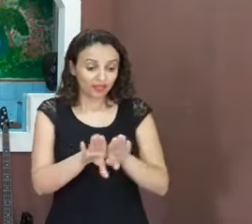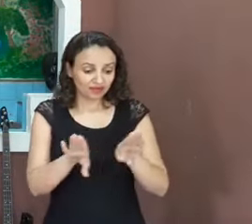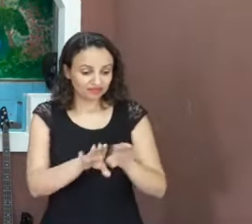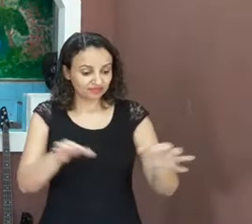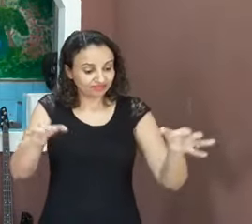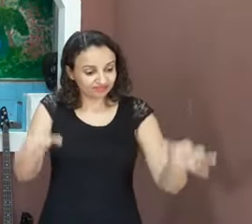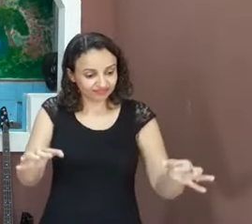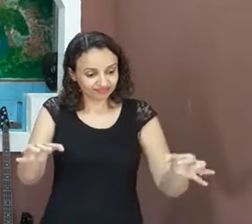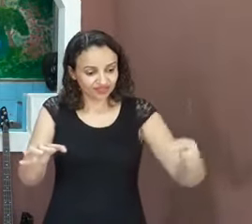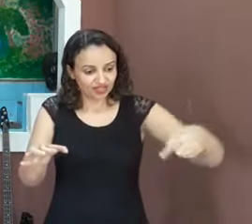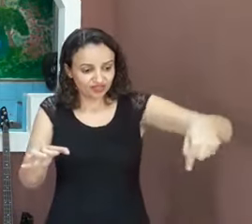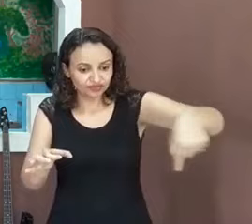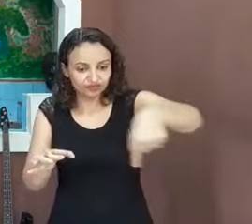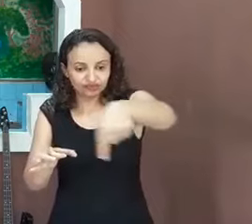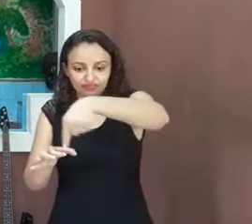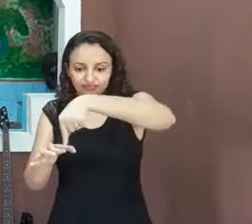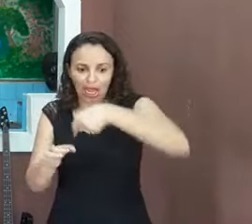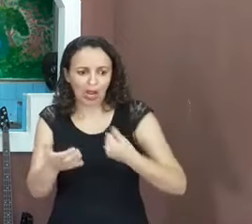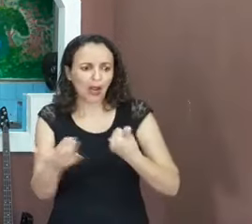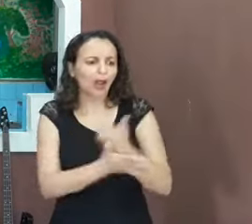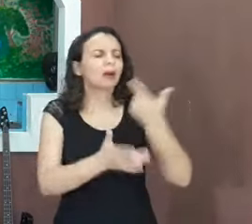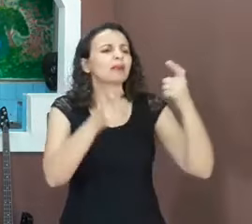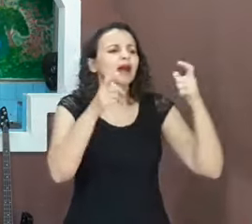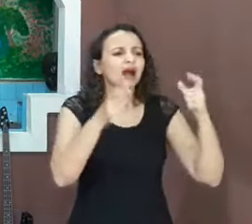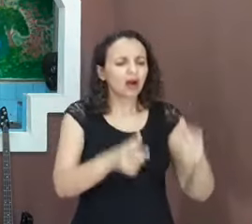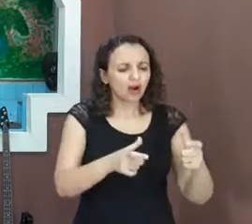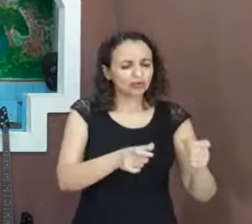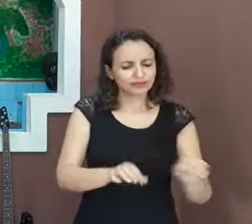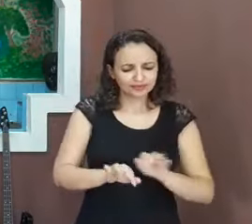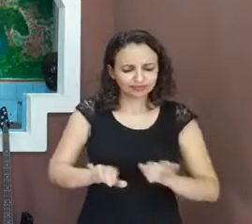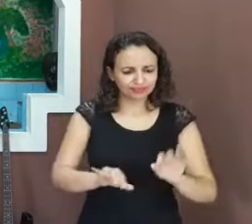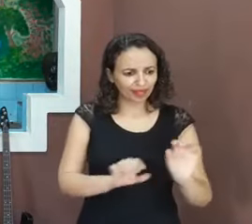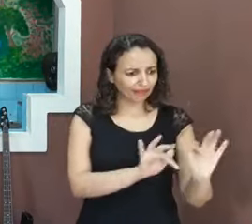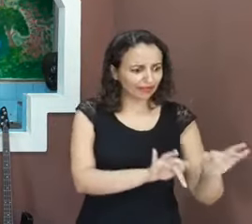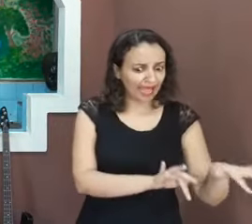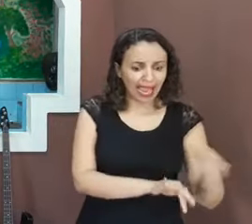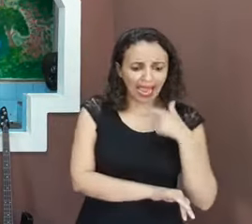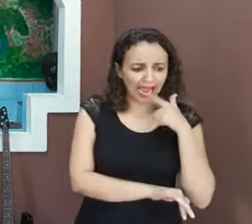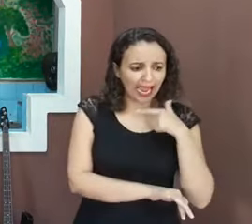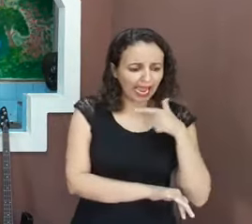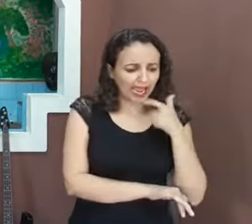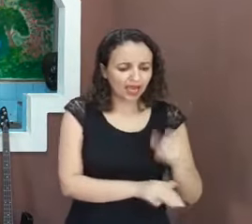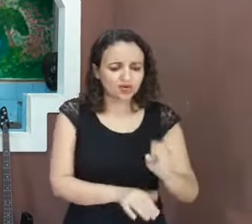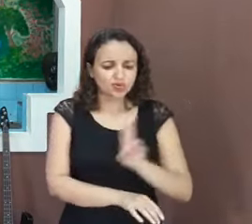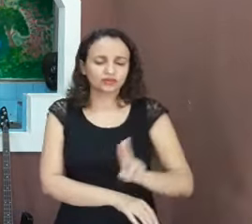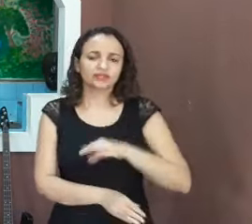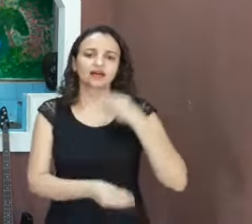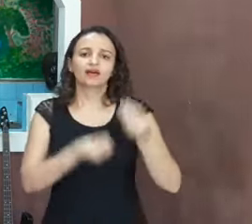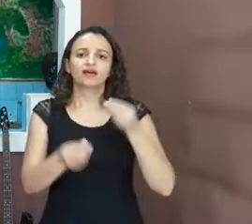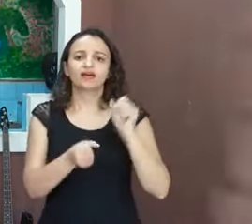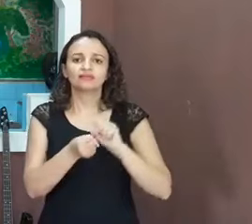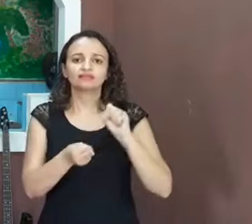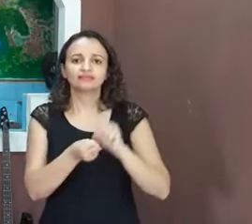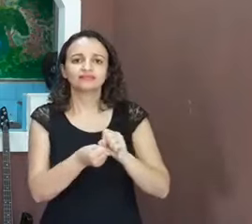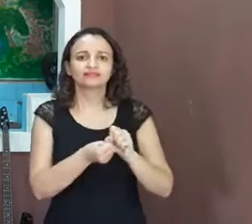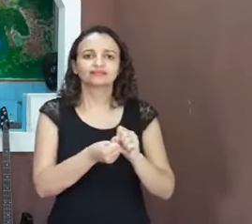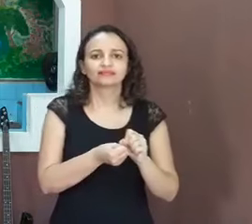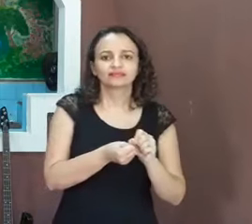negócio, né? Porque não tem as coisas. Então mudou. Essas pessoas que trabalhavam nessa